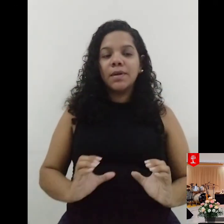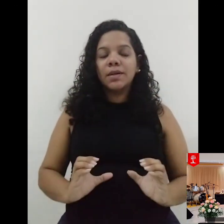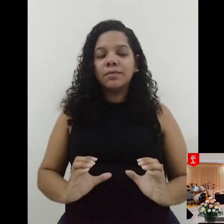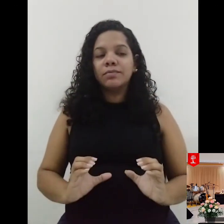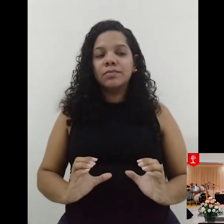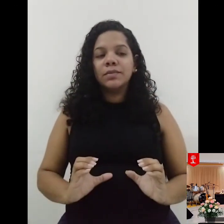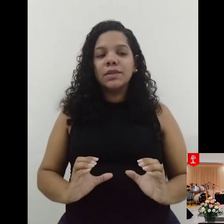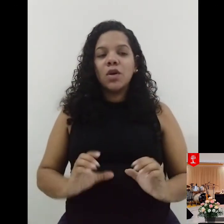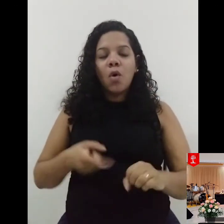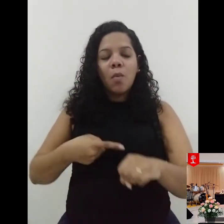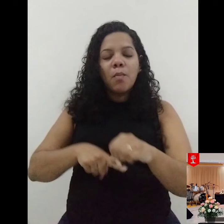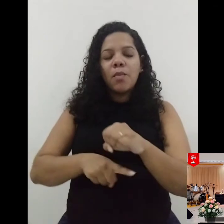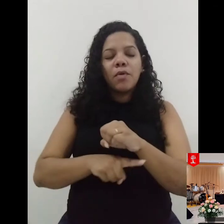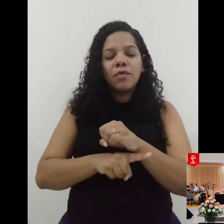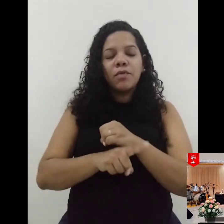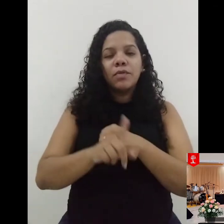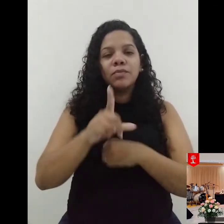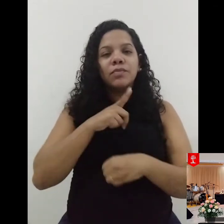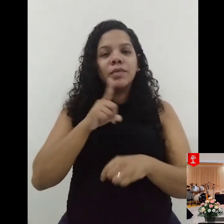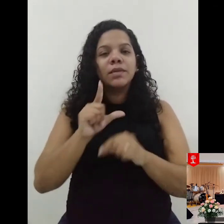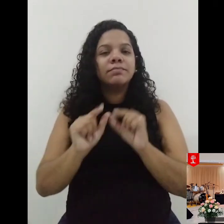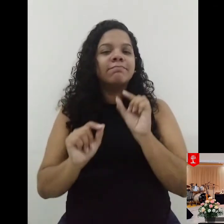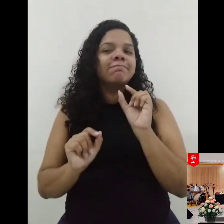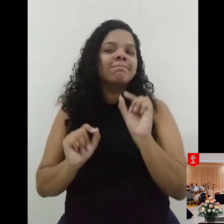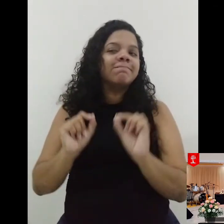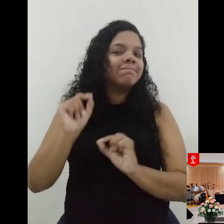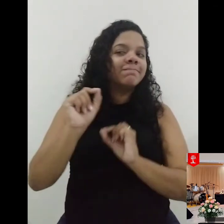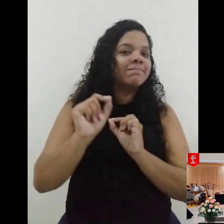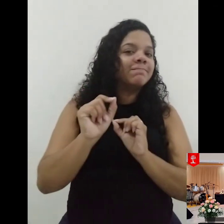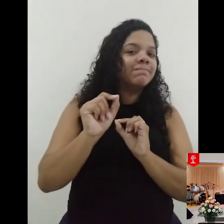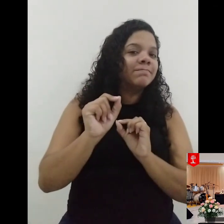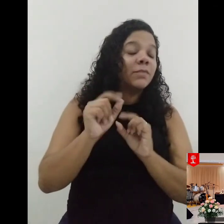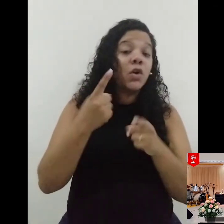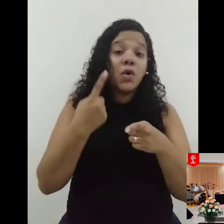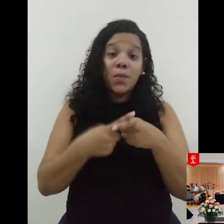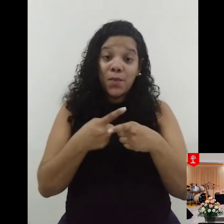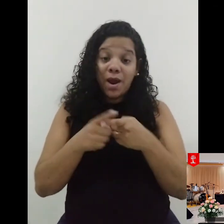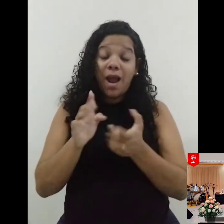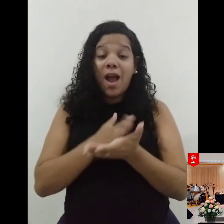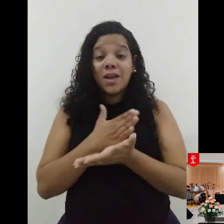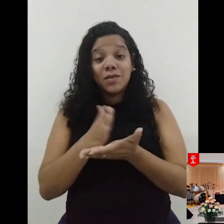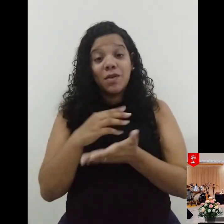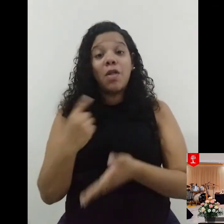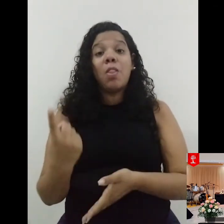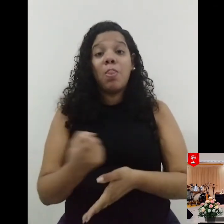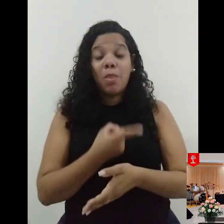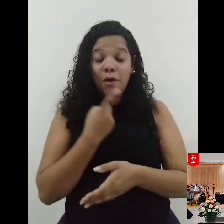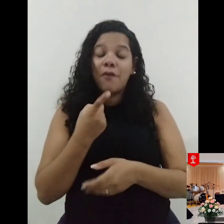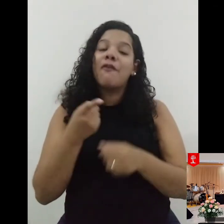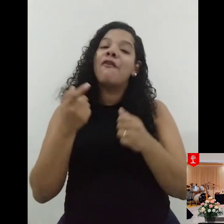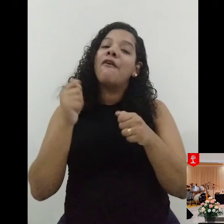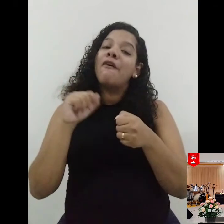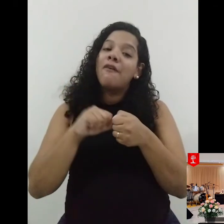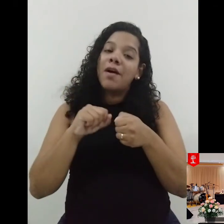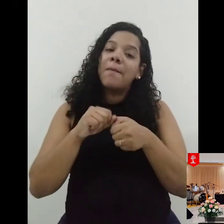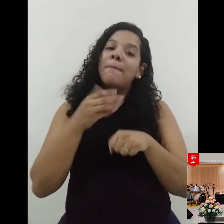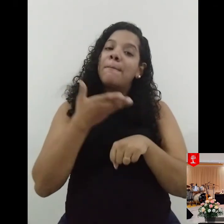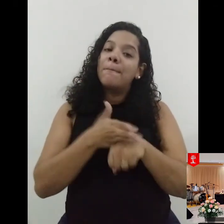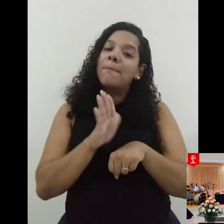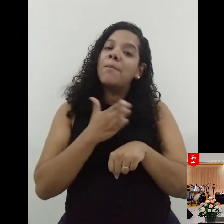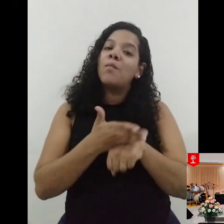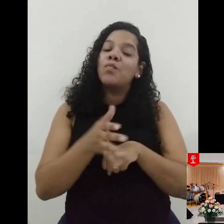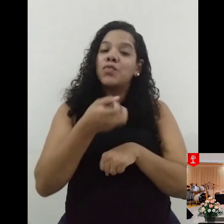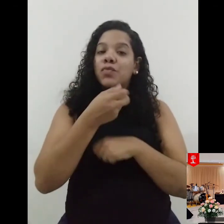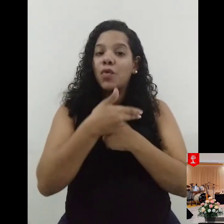Então, às vezes, as nossas ações estão aparentemente aprovadas, mas por Deus reprovada por conta da intenção